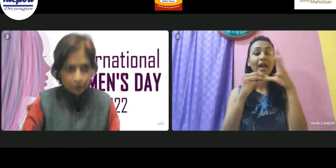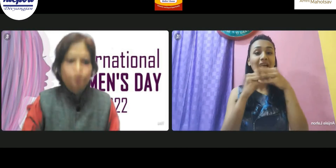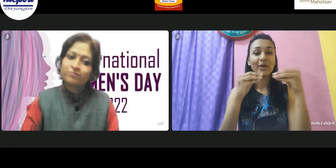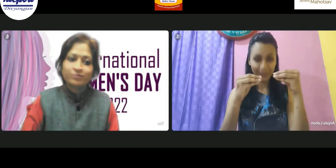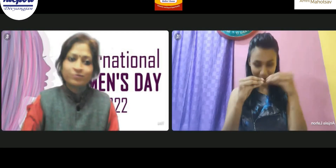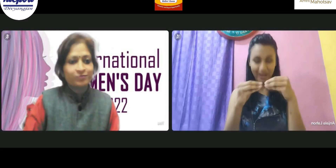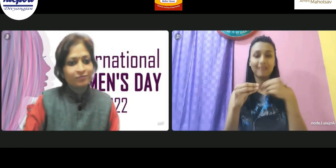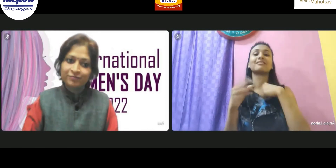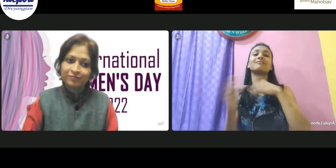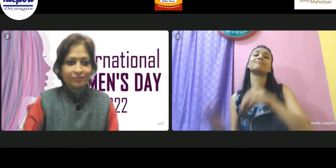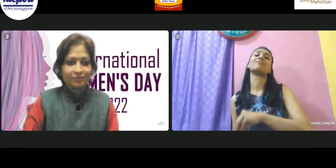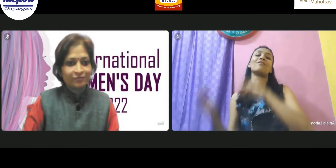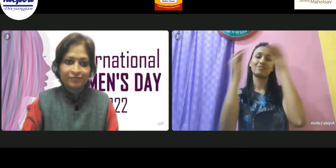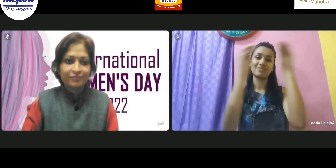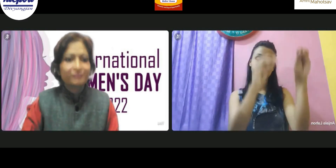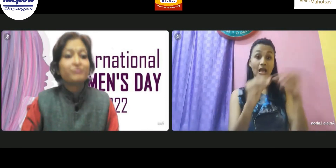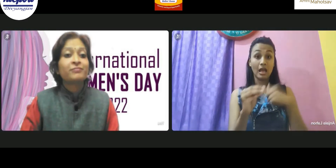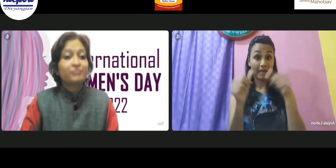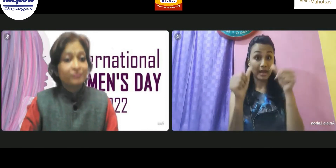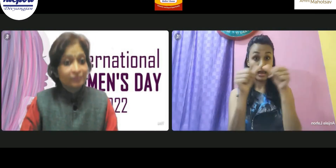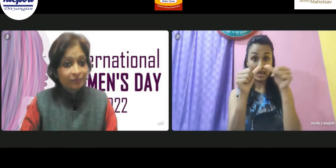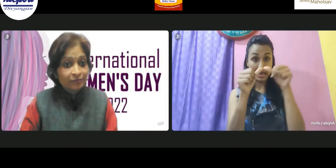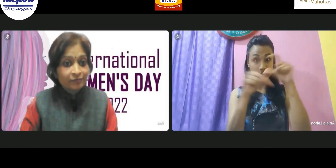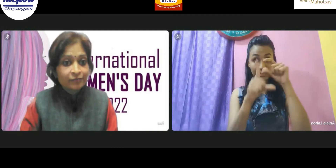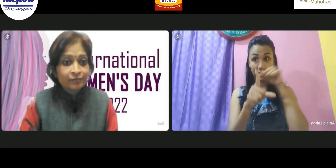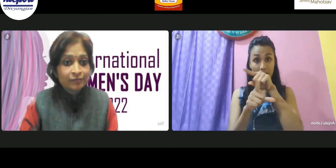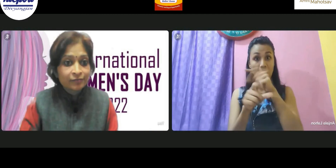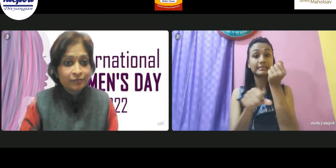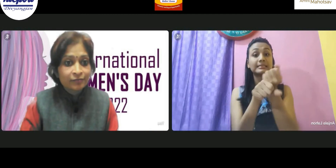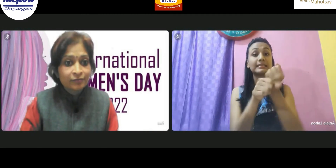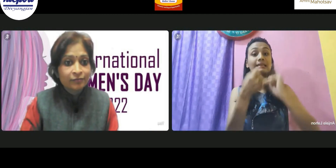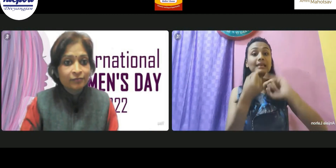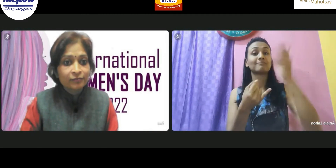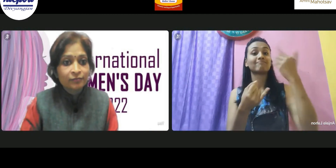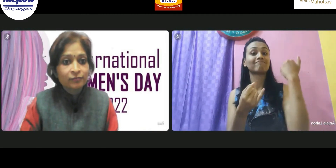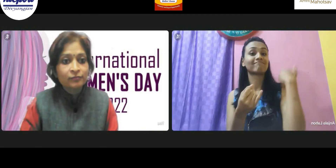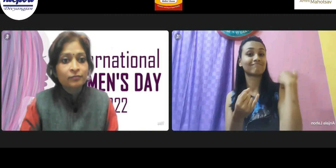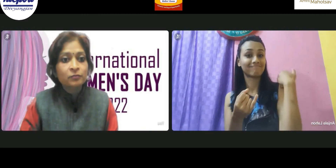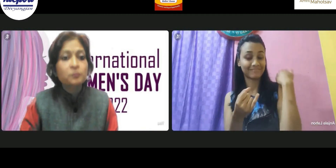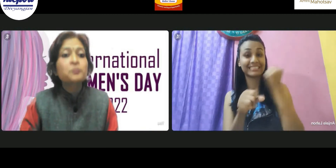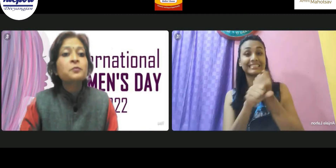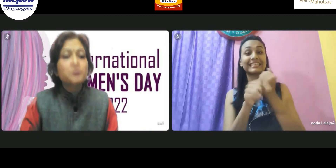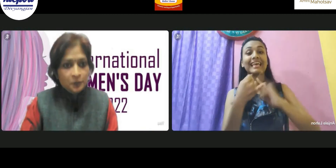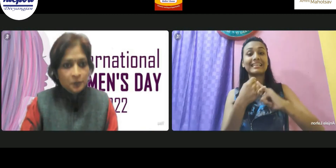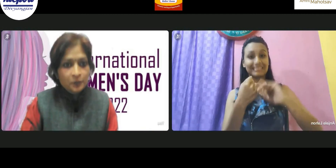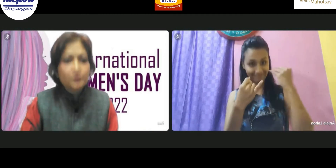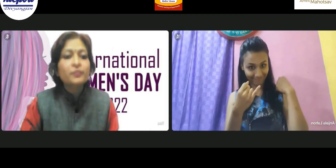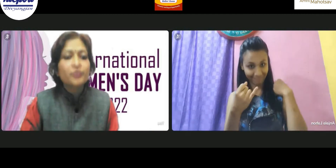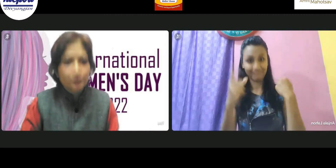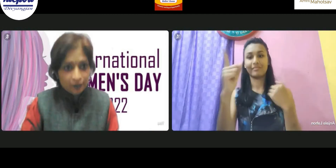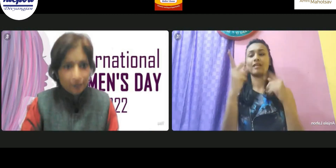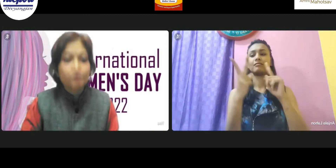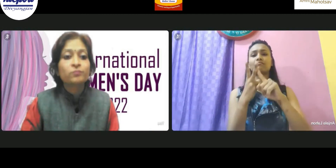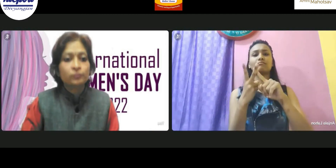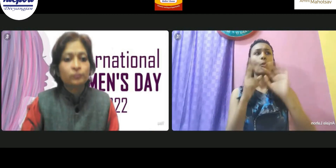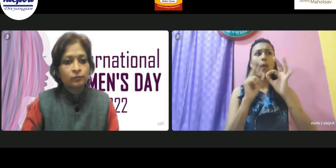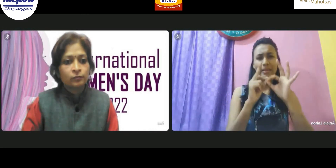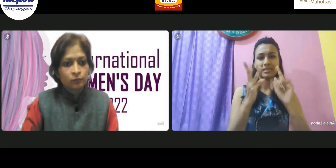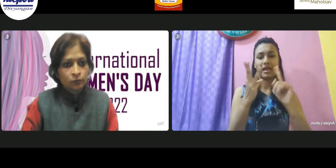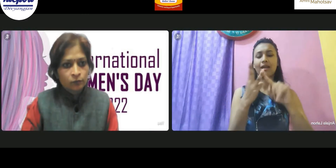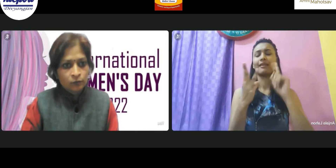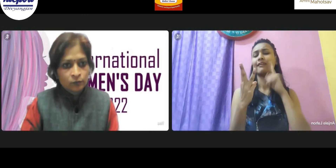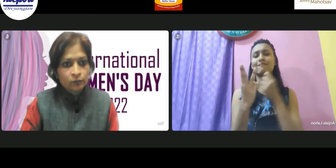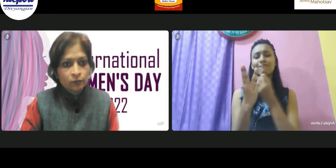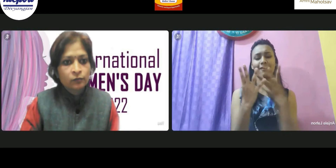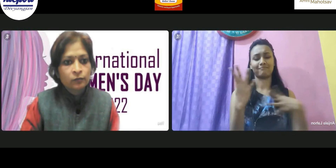में आयोजित किया गया था। कार्यक्रम में शामिल होने के लिए हमारे असम एसोसिएशन ऑफ द डेफ के जनरल सेक्रेटरी,